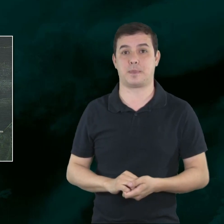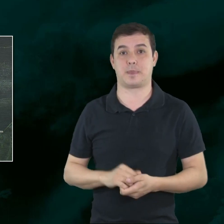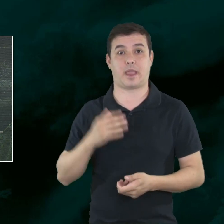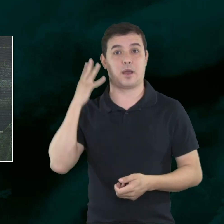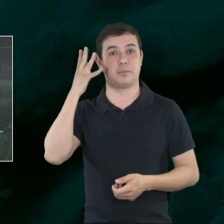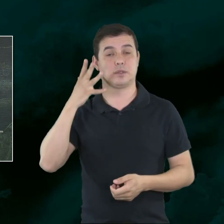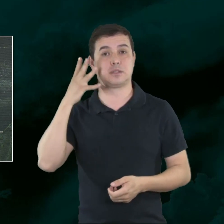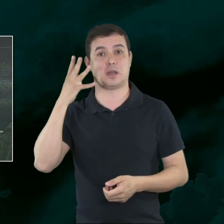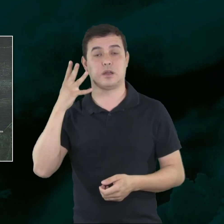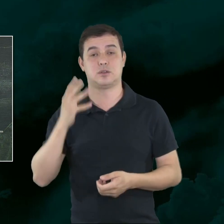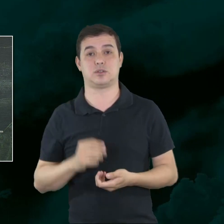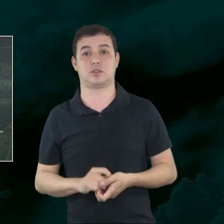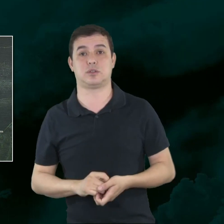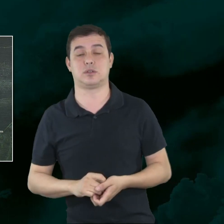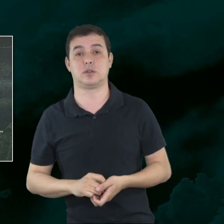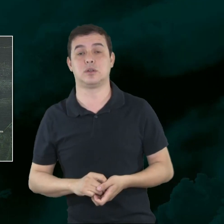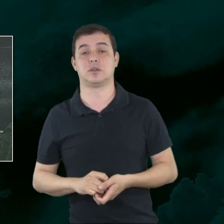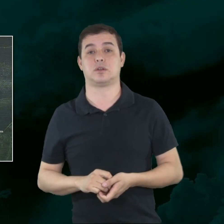22 da